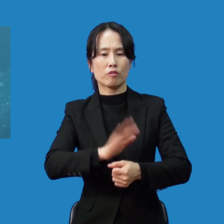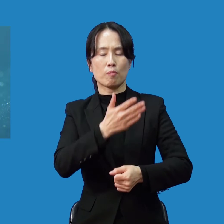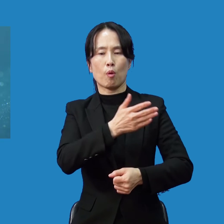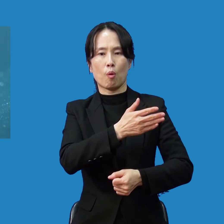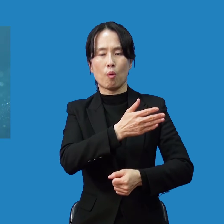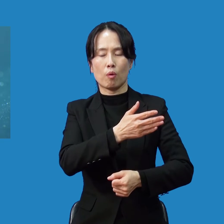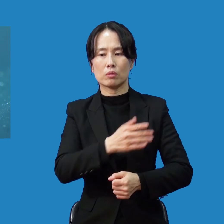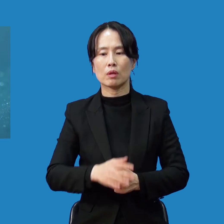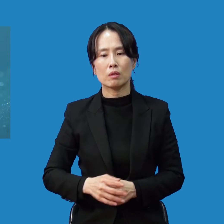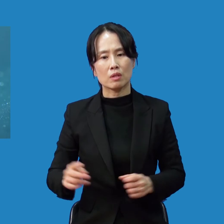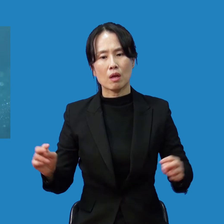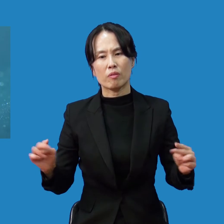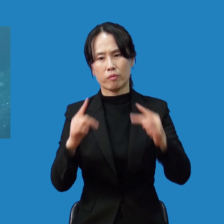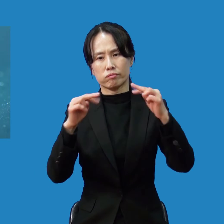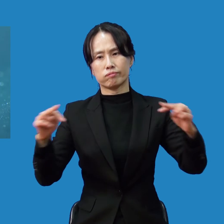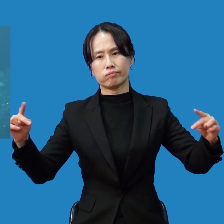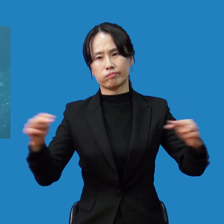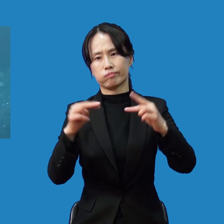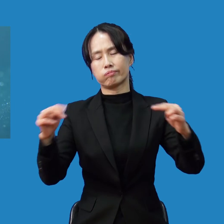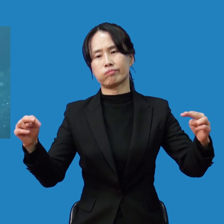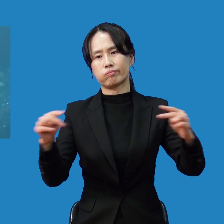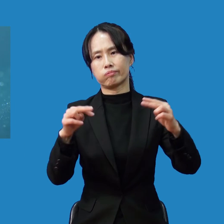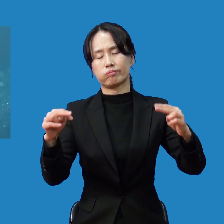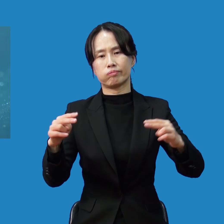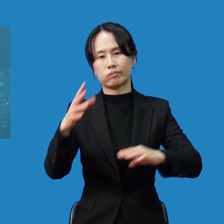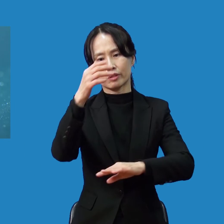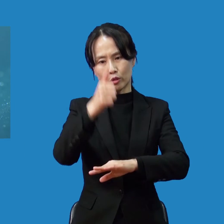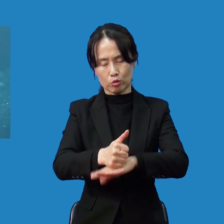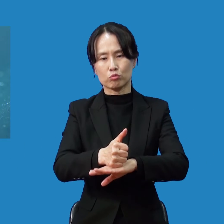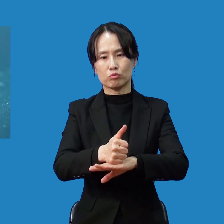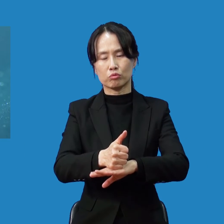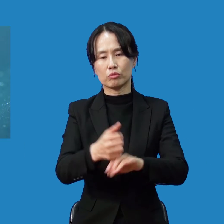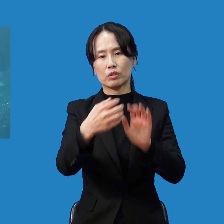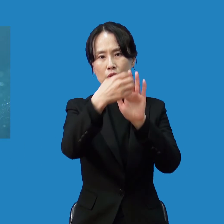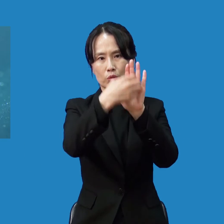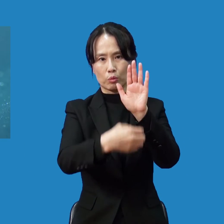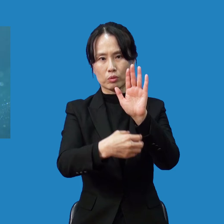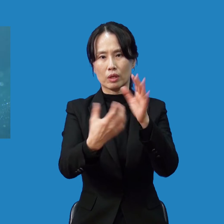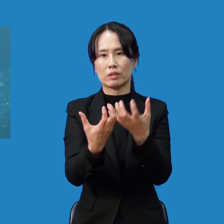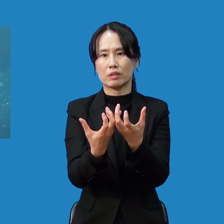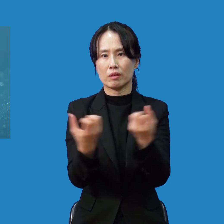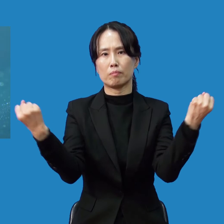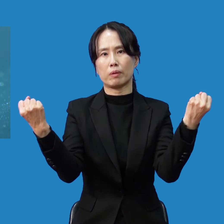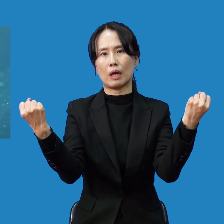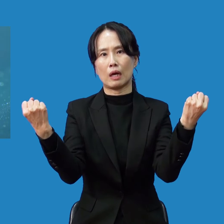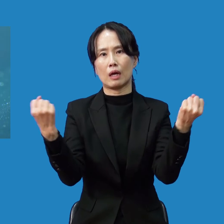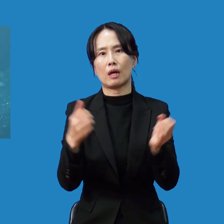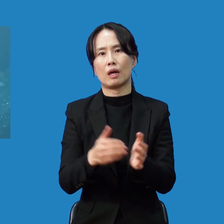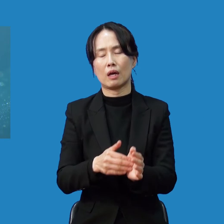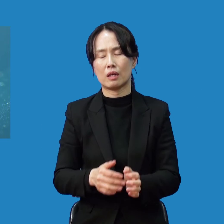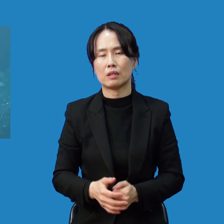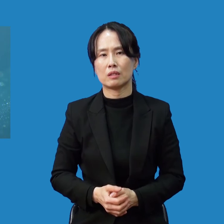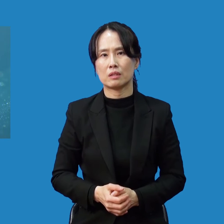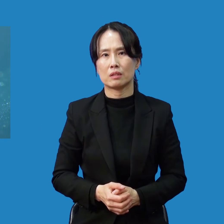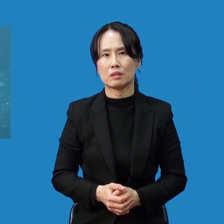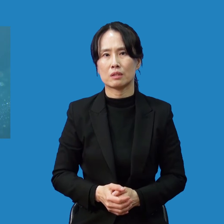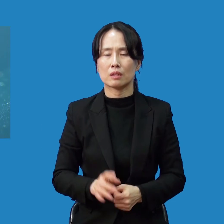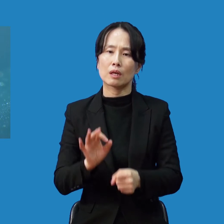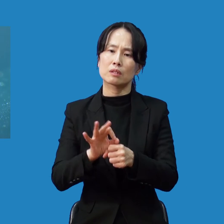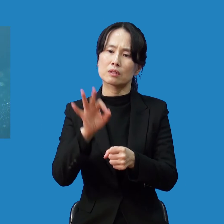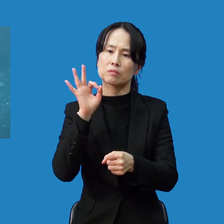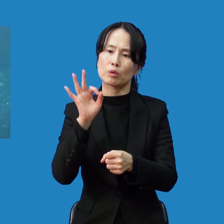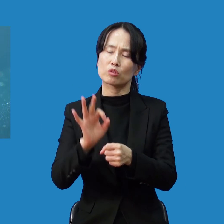또 싸우다가 결국은 악기파와 비악기파로 교단이 쪼개어졌습니다. 한 10여 년